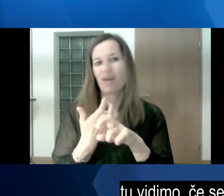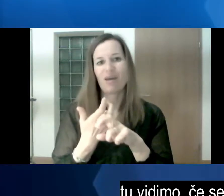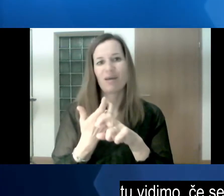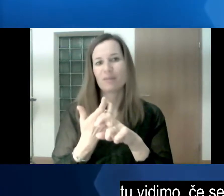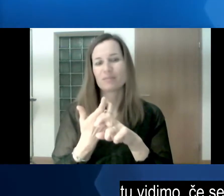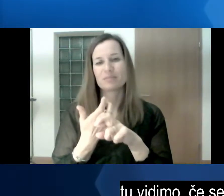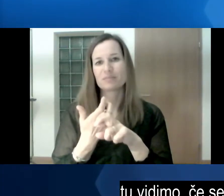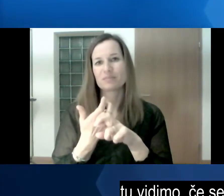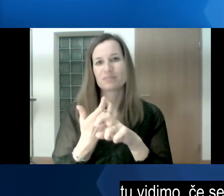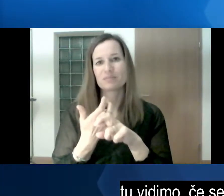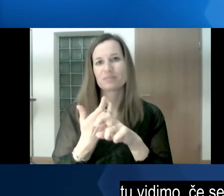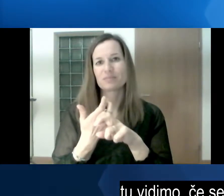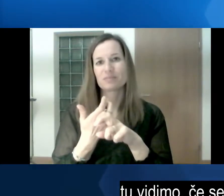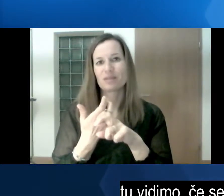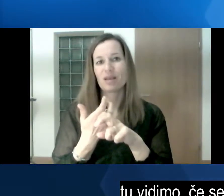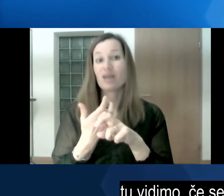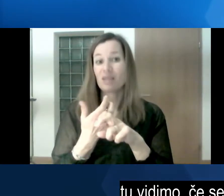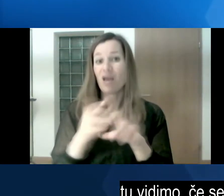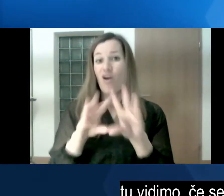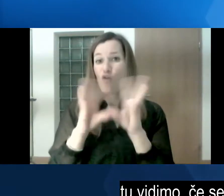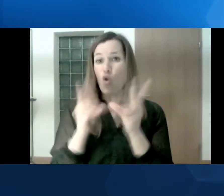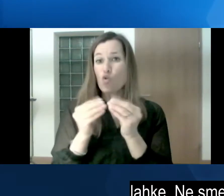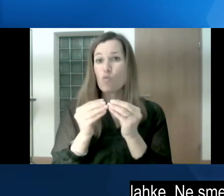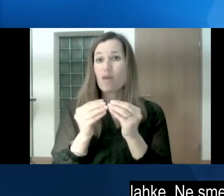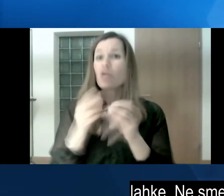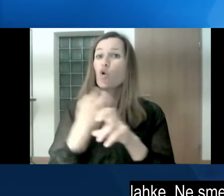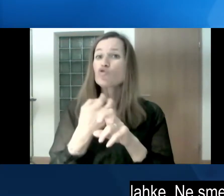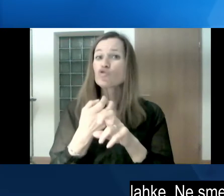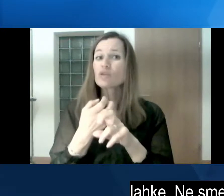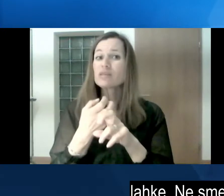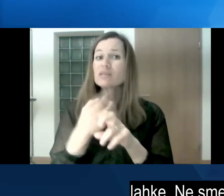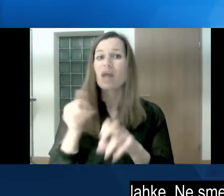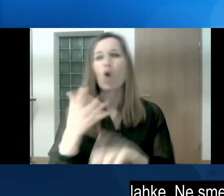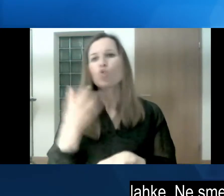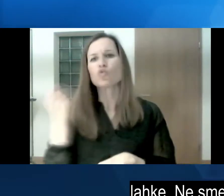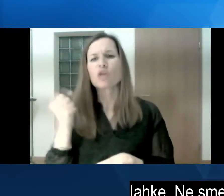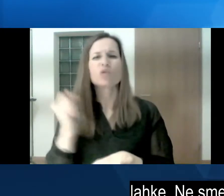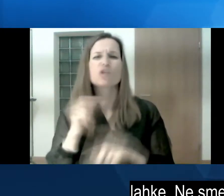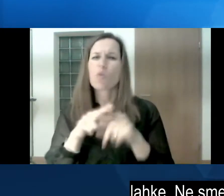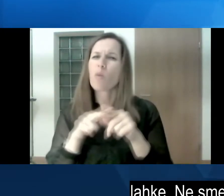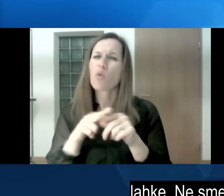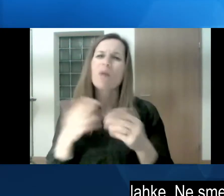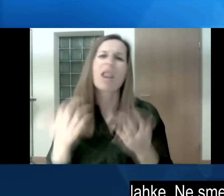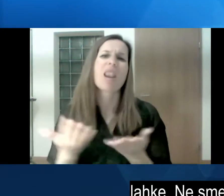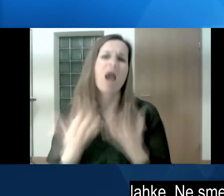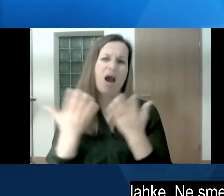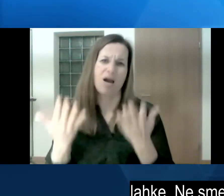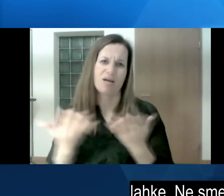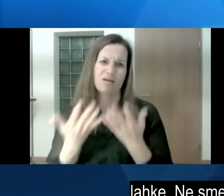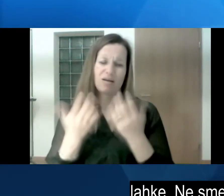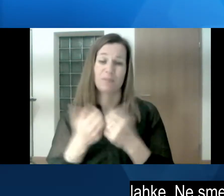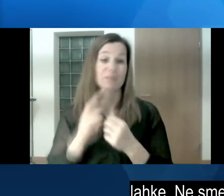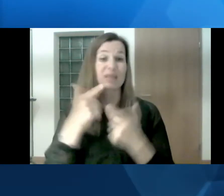je volumen teh koščic odvzel, da so popolnoma lahke. Ne smemo pozabiti na dve mišici